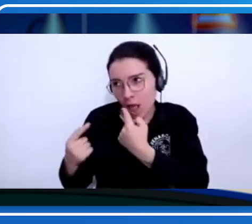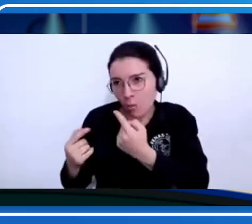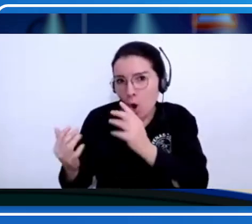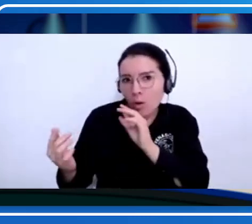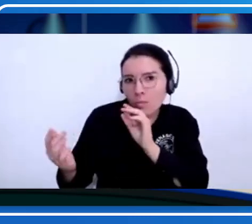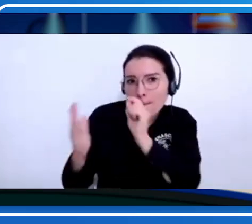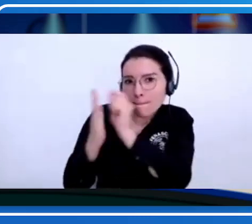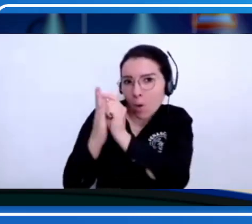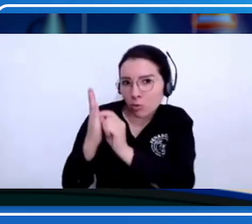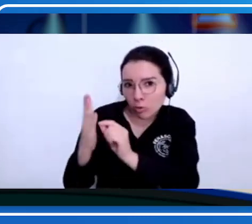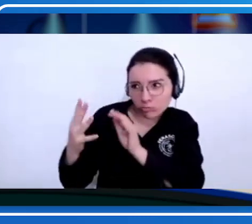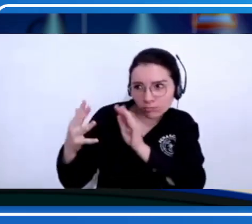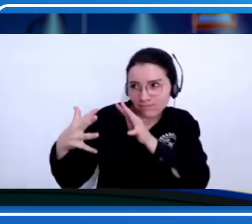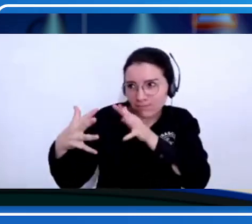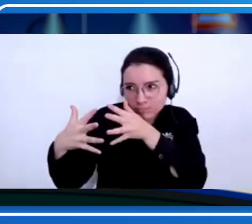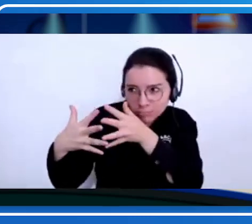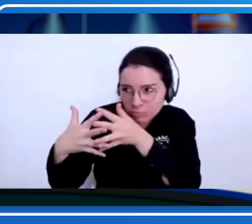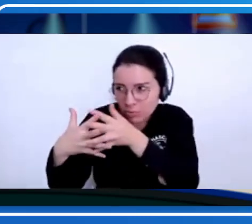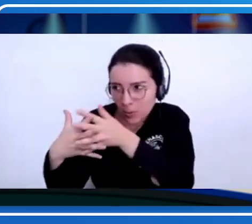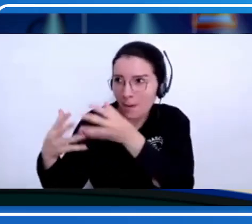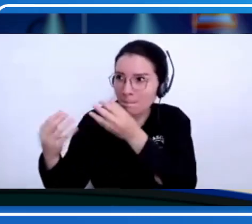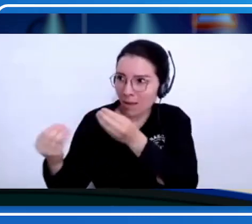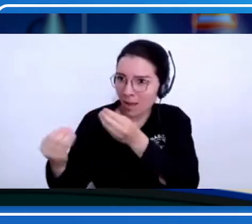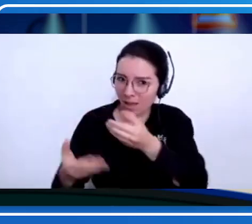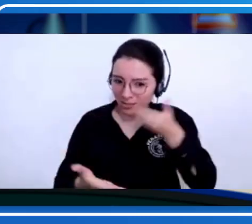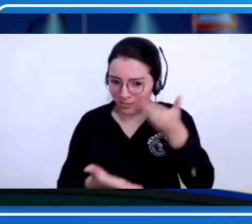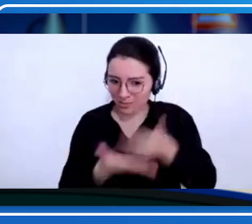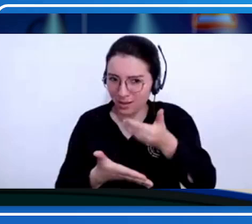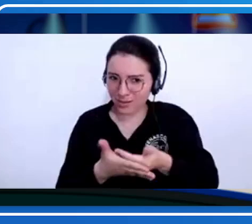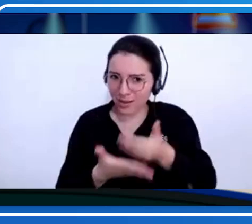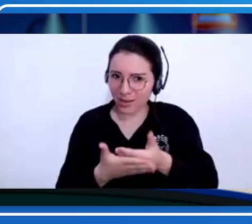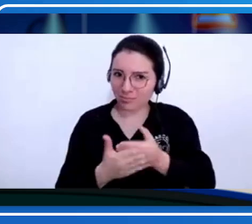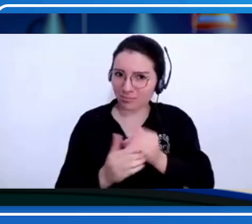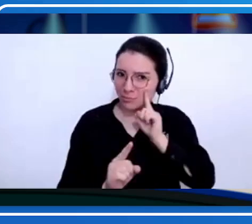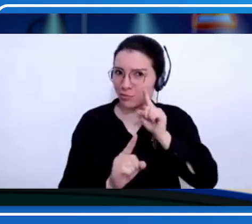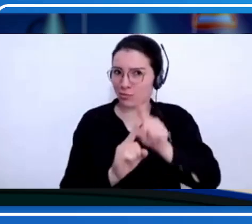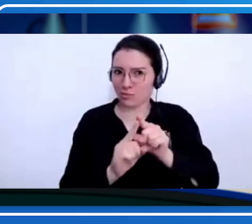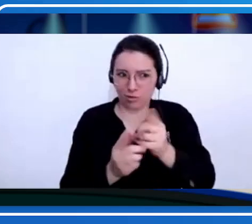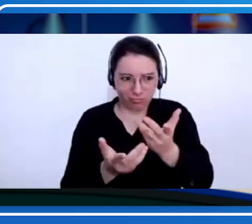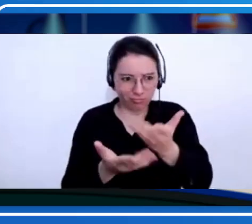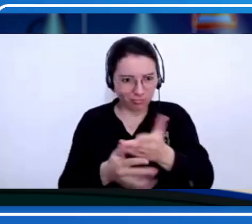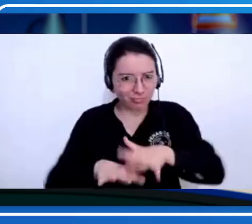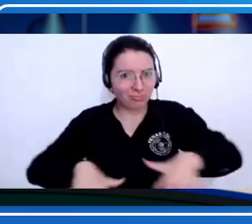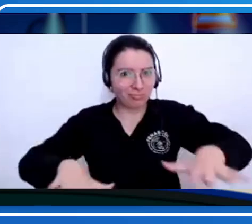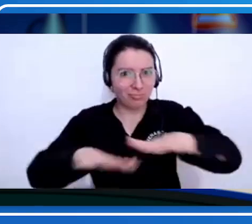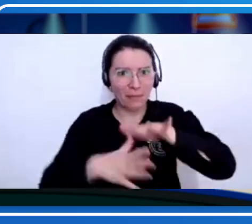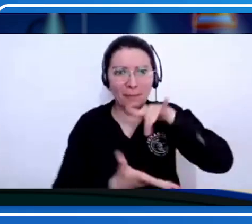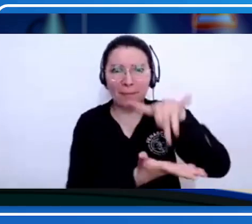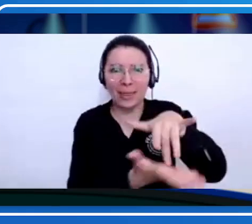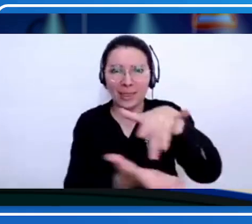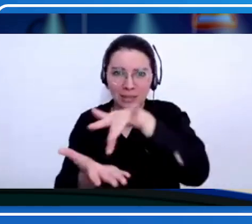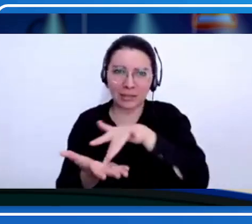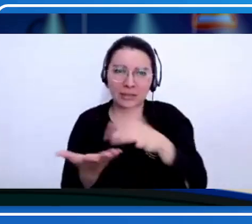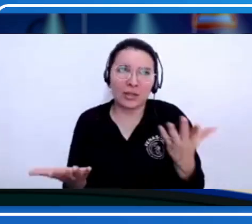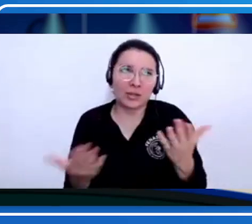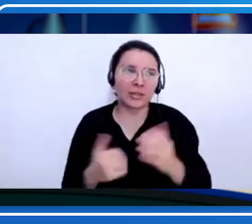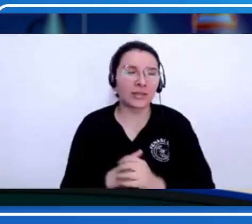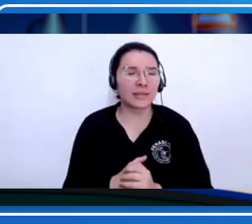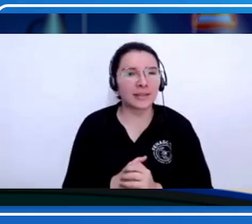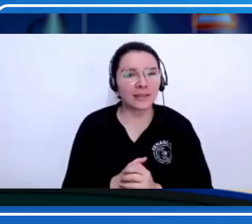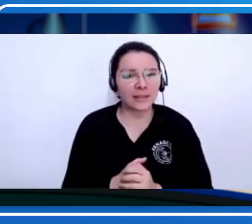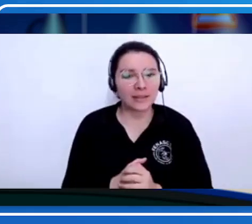que podamos garantizar realmente con buenos propósitos la participación. Vamos que ahí hay